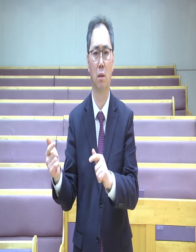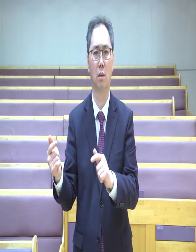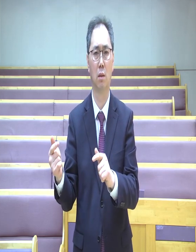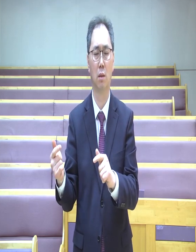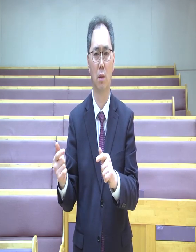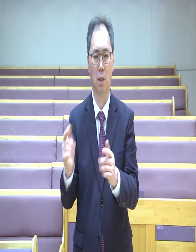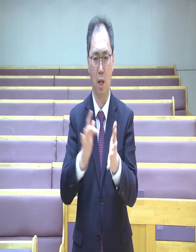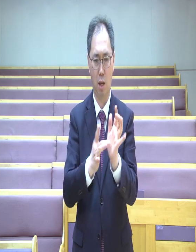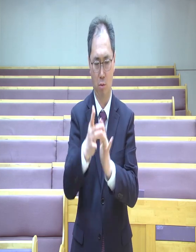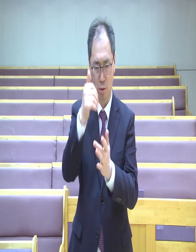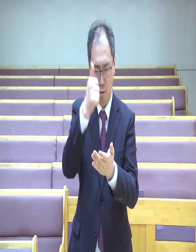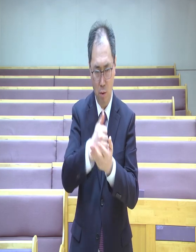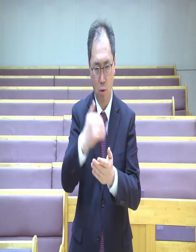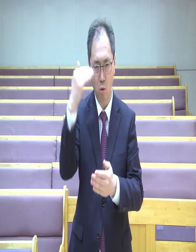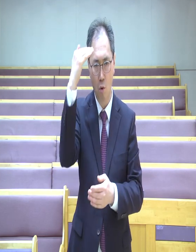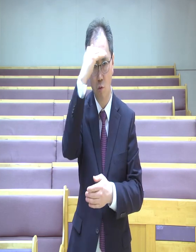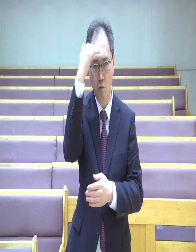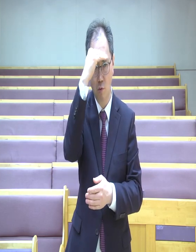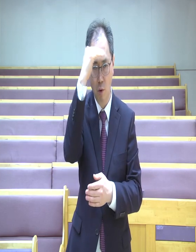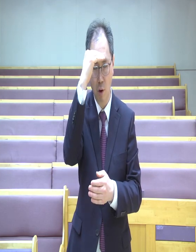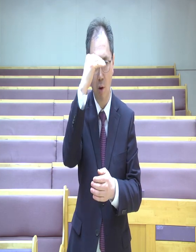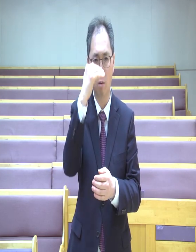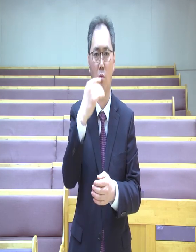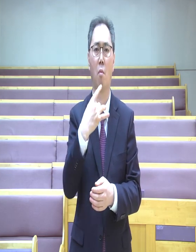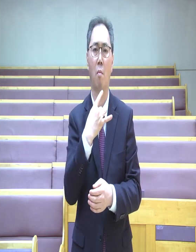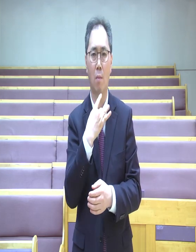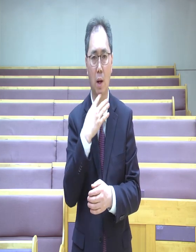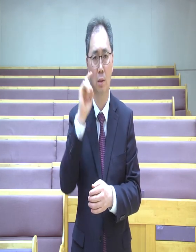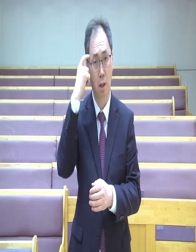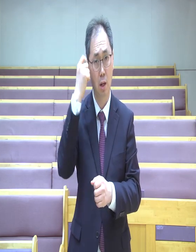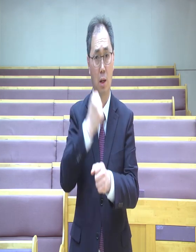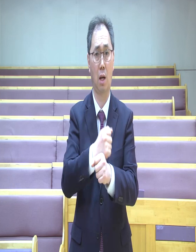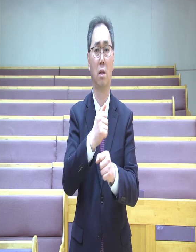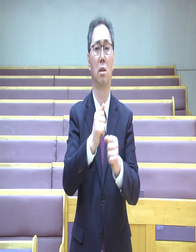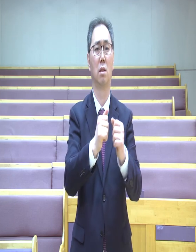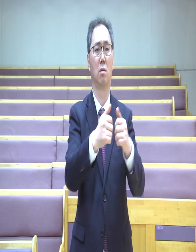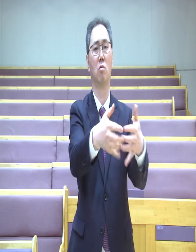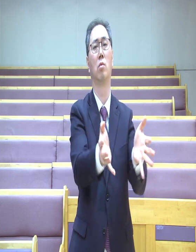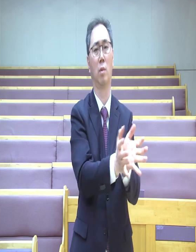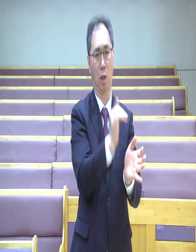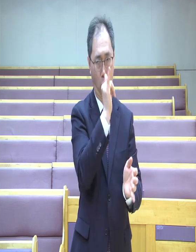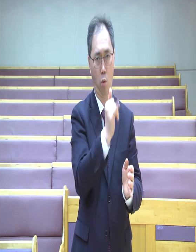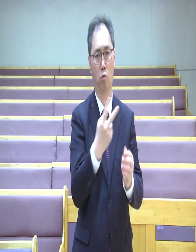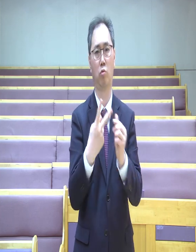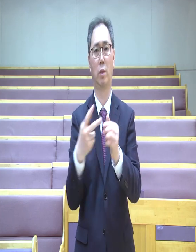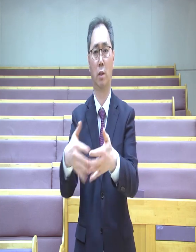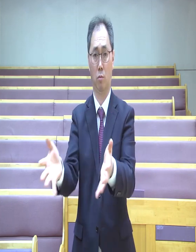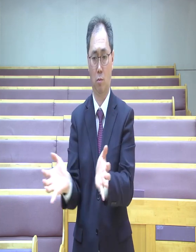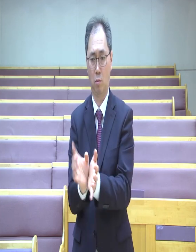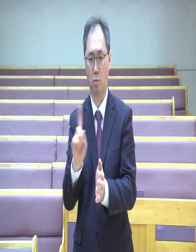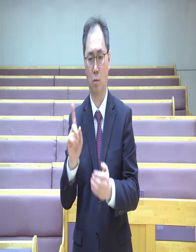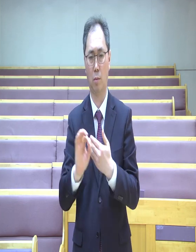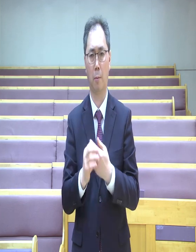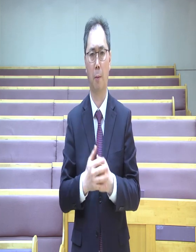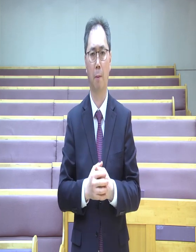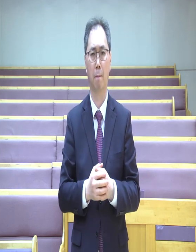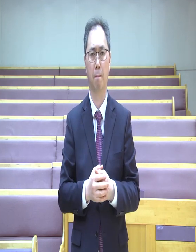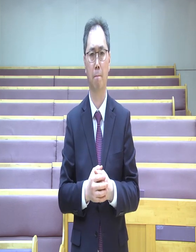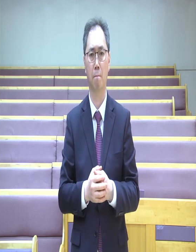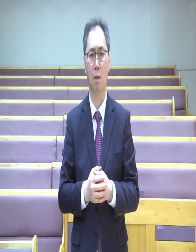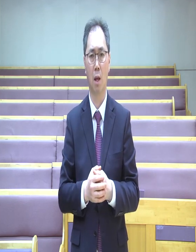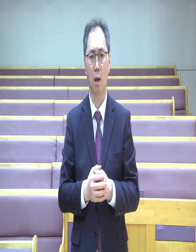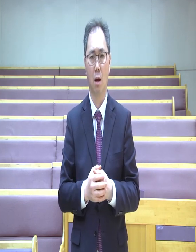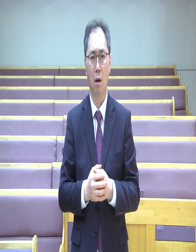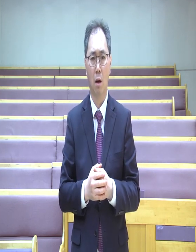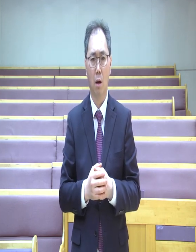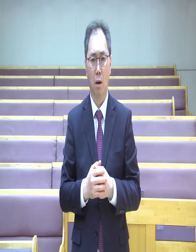예수님을 구경거리로만 보고 있는 자들이에요. 두 번째 부류는 어떤 부류의 사람입니까? 신변의